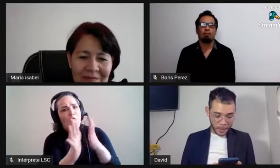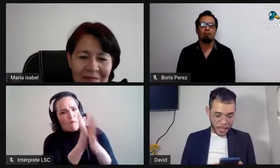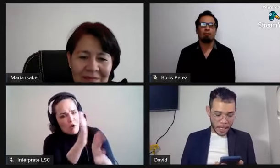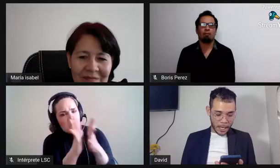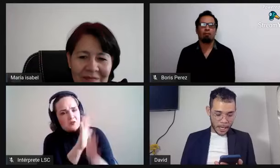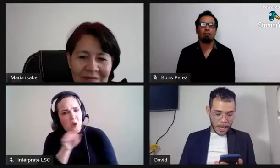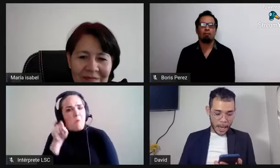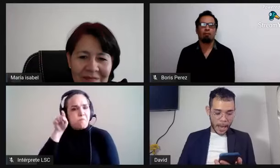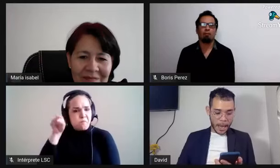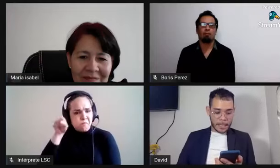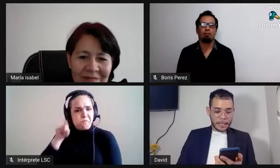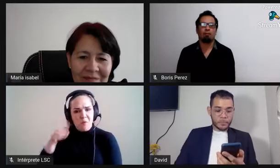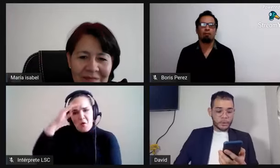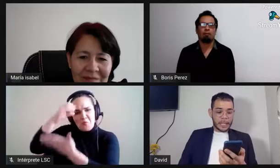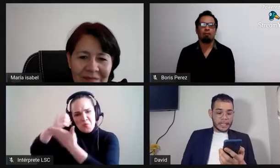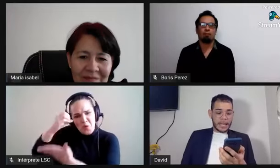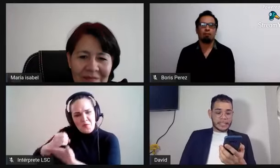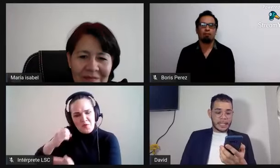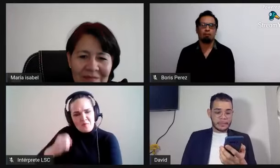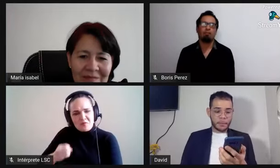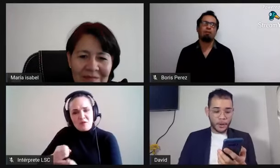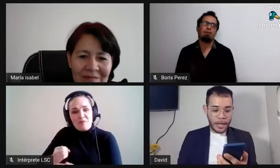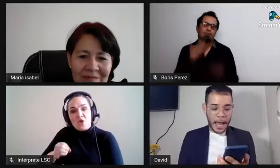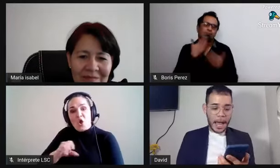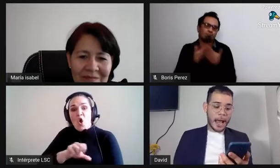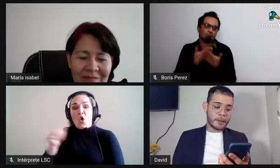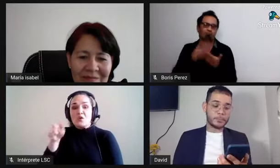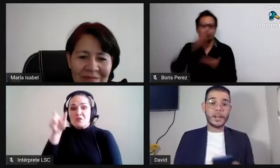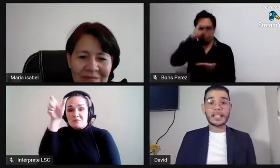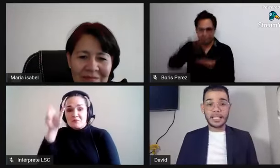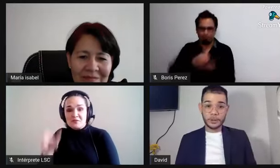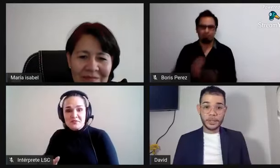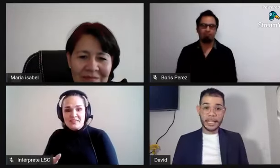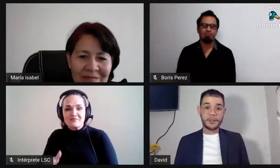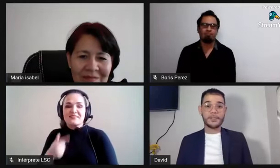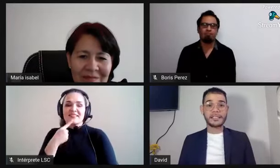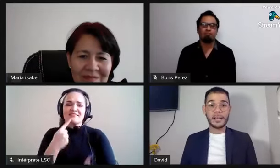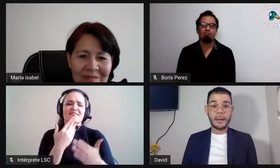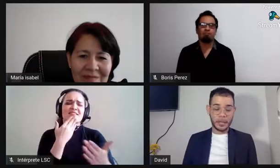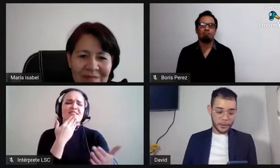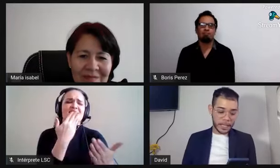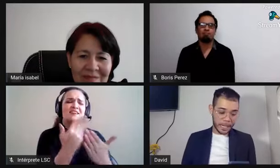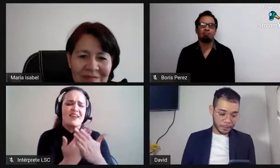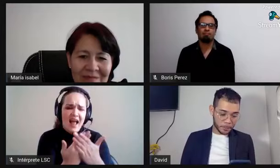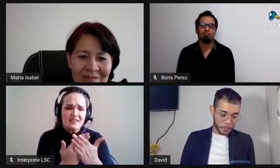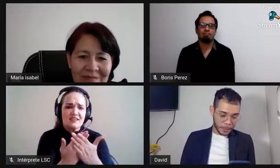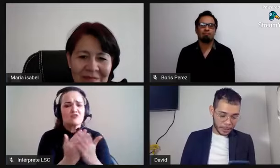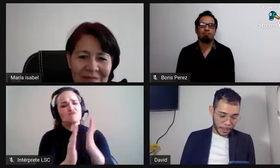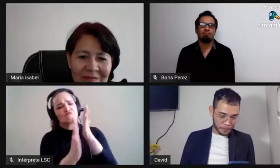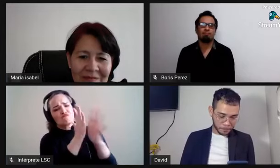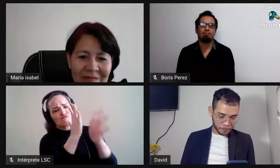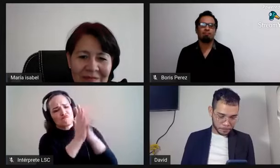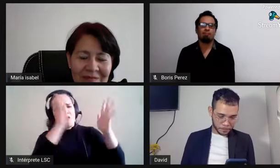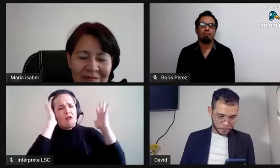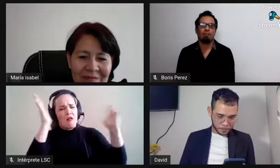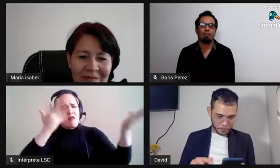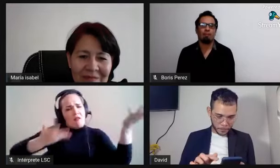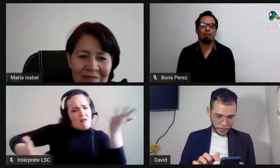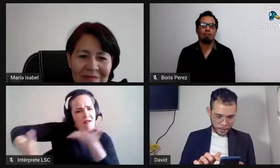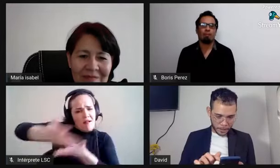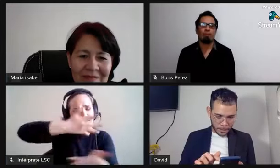información. Y muchas gracias por la tertulia que ofrece el Banco de la República.